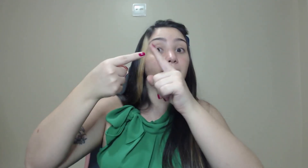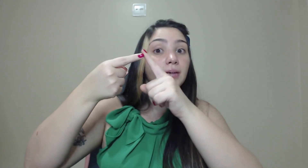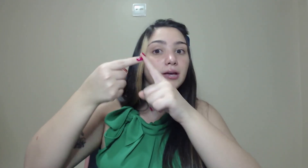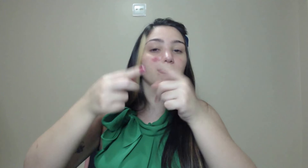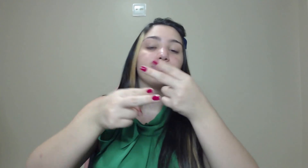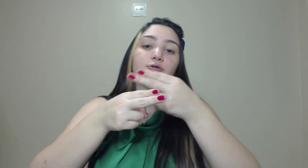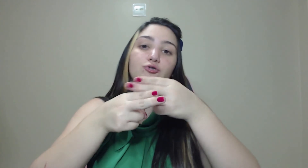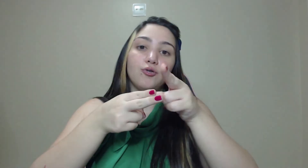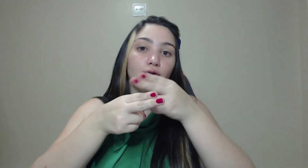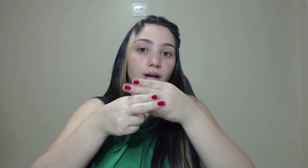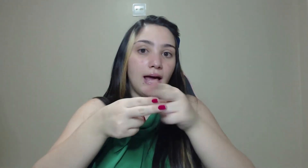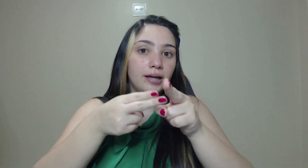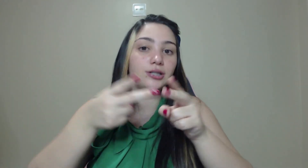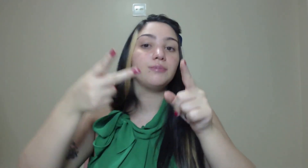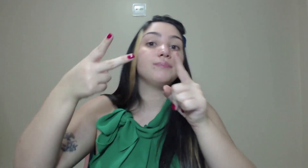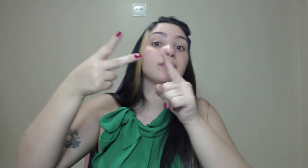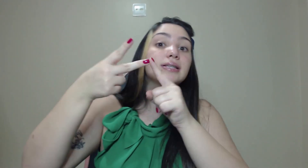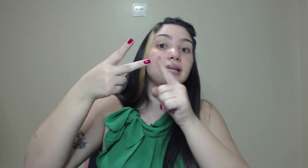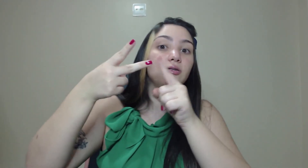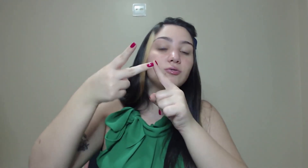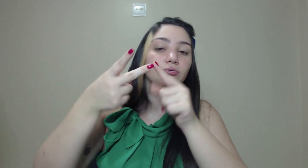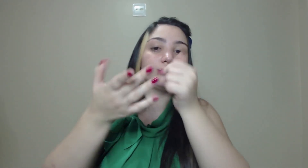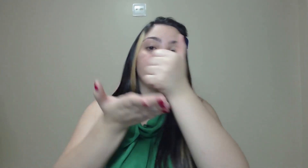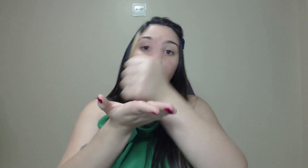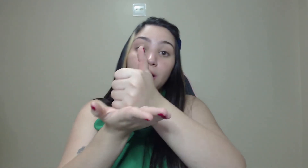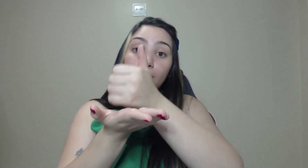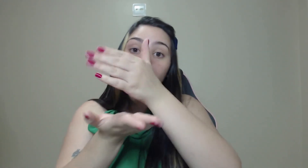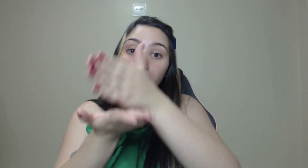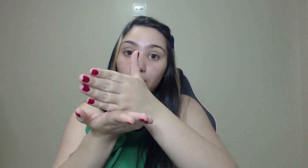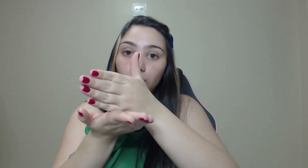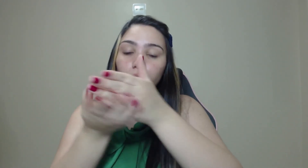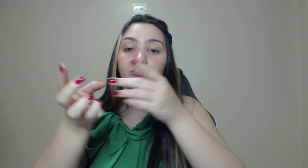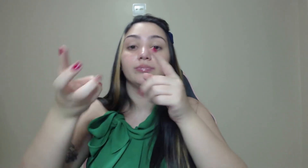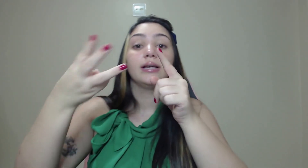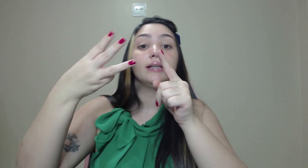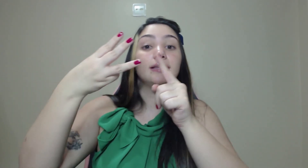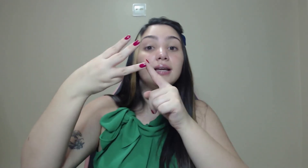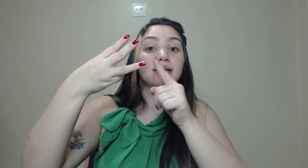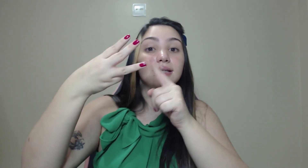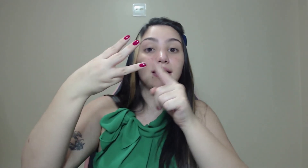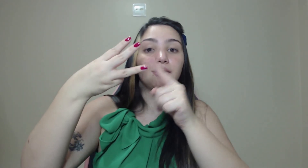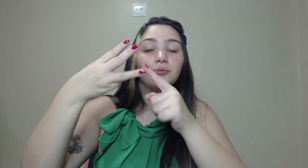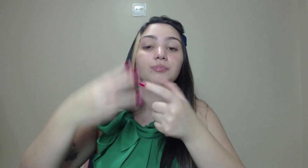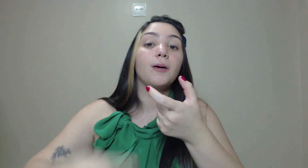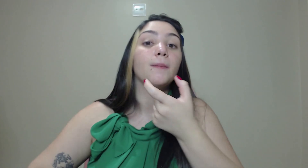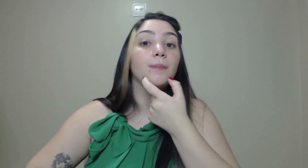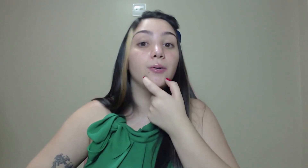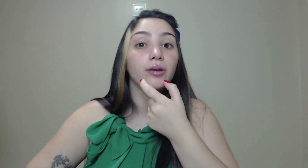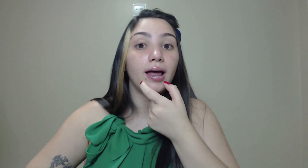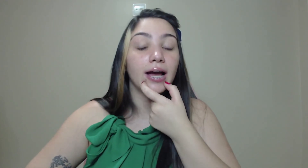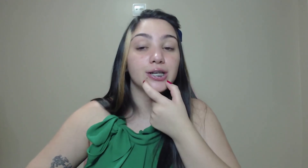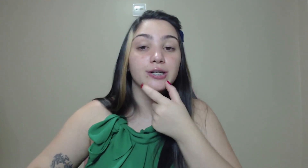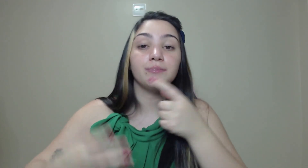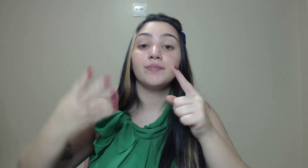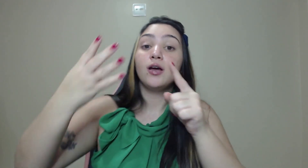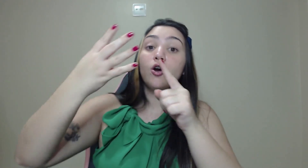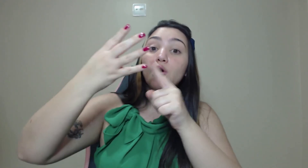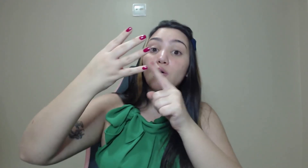primeiro, chocolate. Segundo, bolo. Terceiro, bolacha.